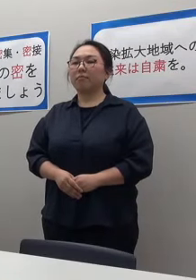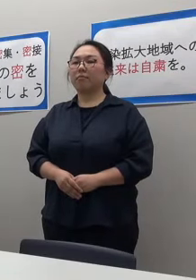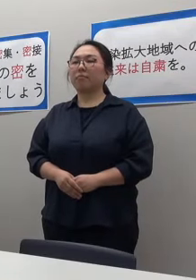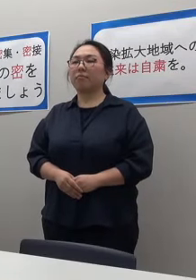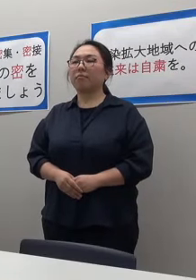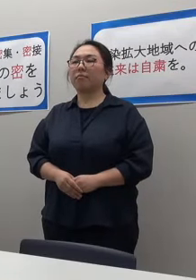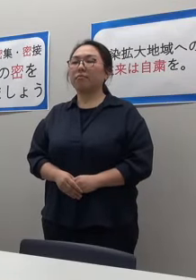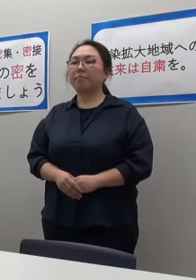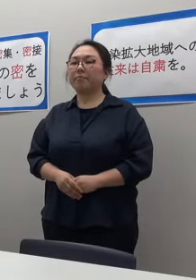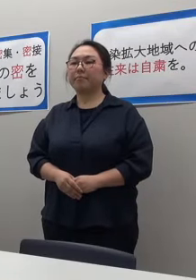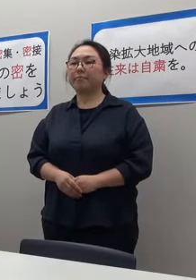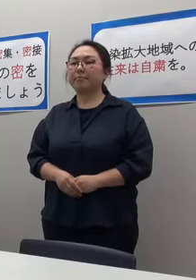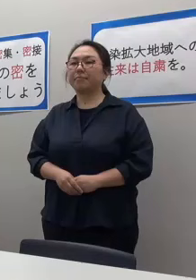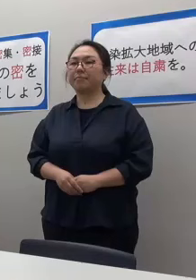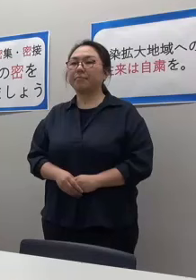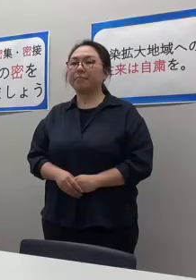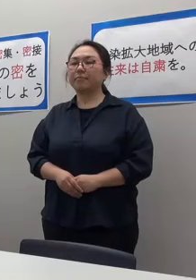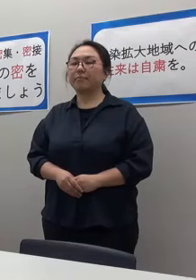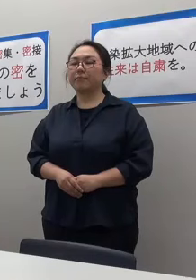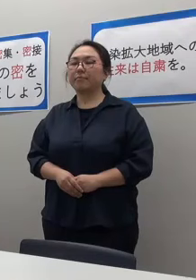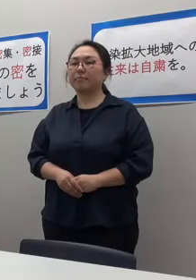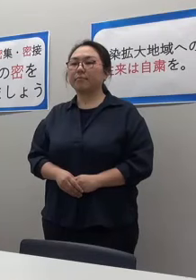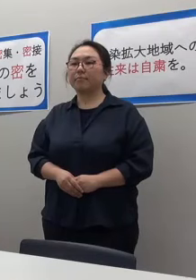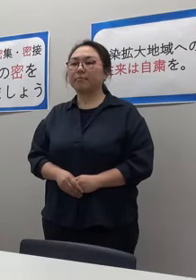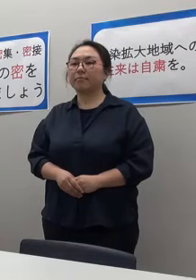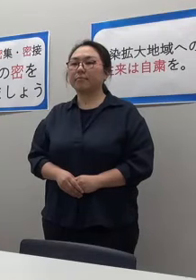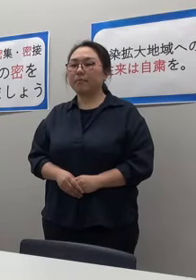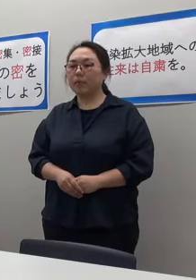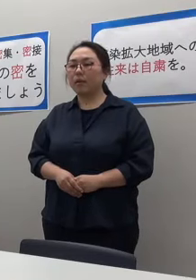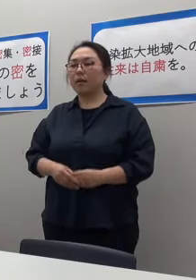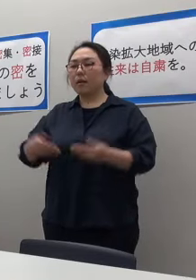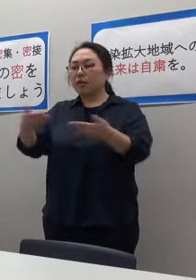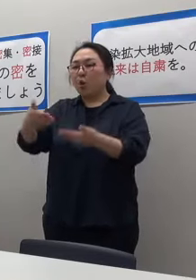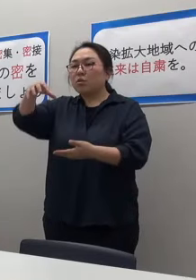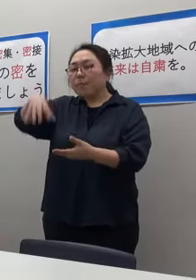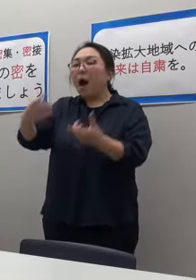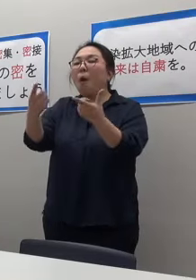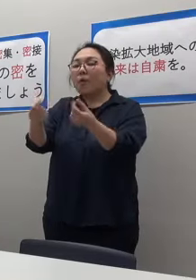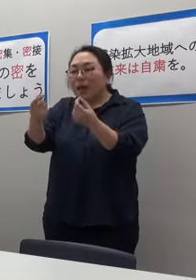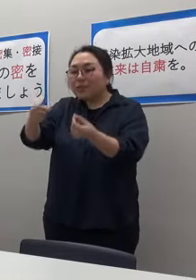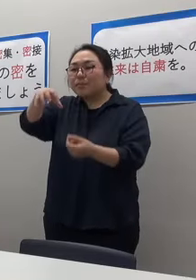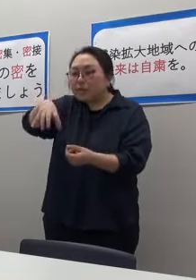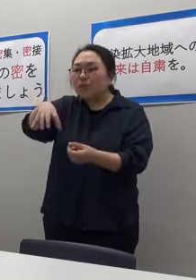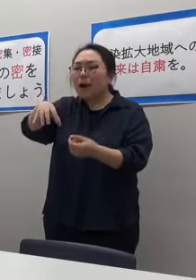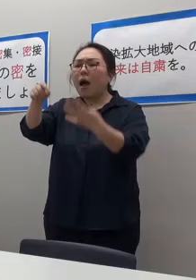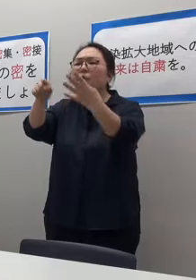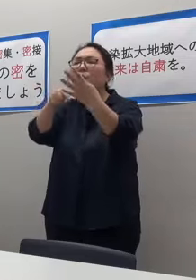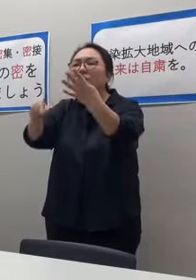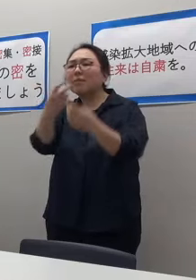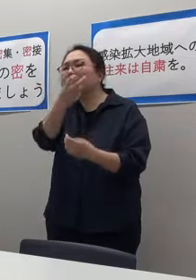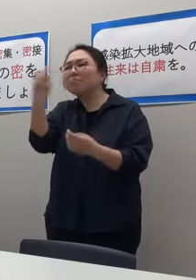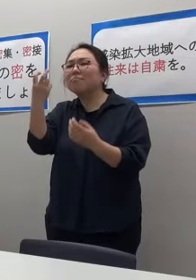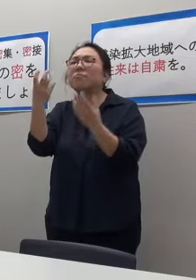幹事社の夢新聞の武田です。まずは同じ職場から、今回、4名の感染者が出た